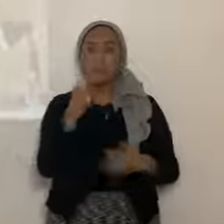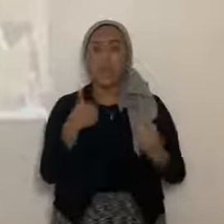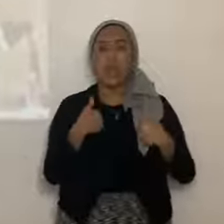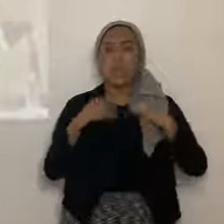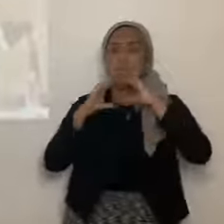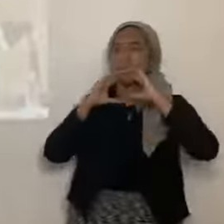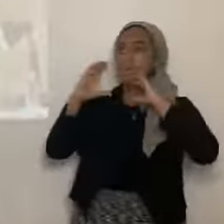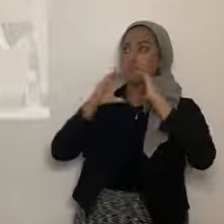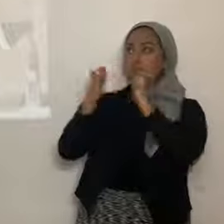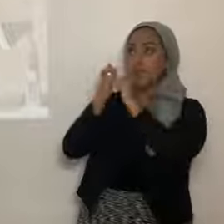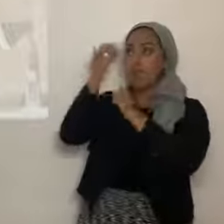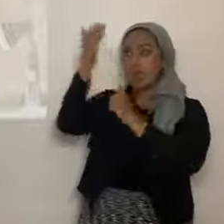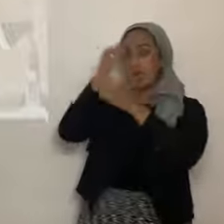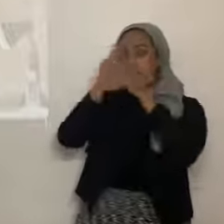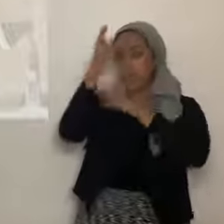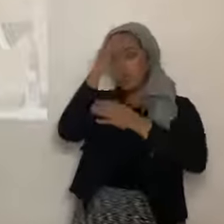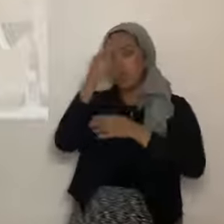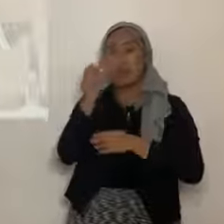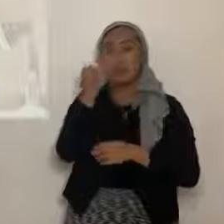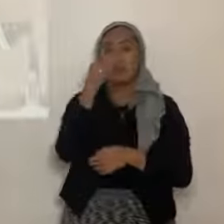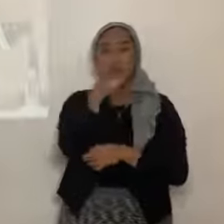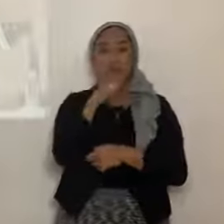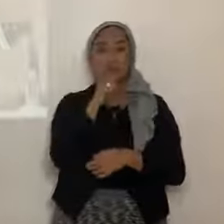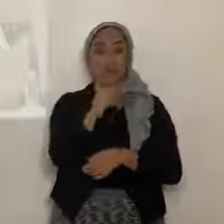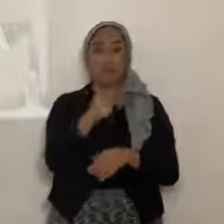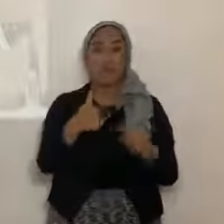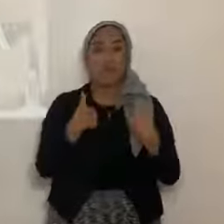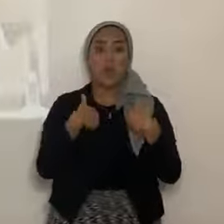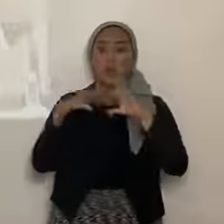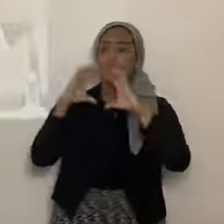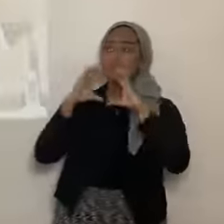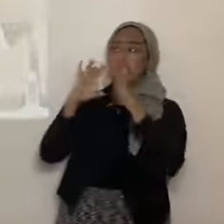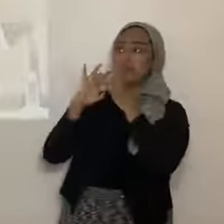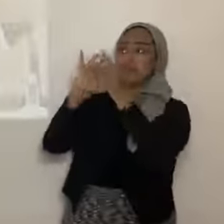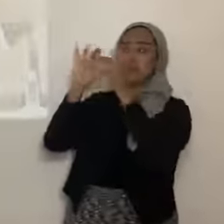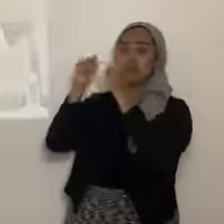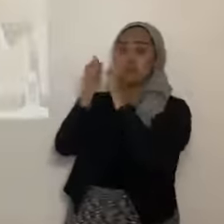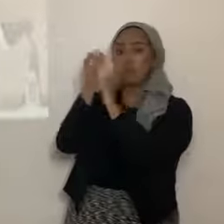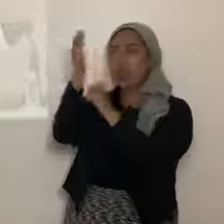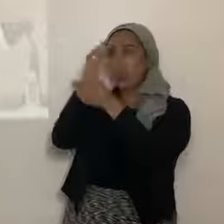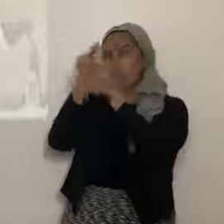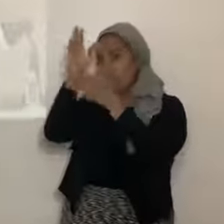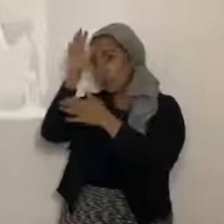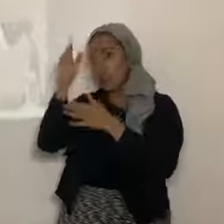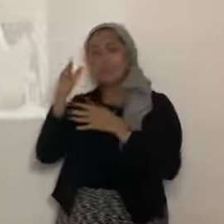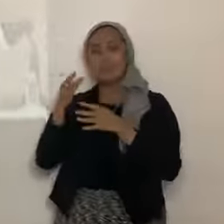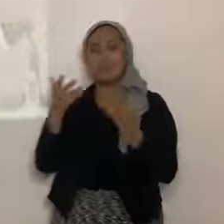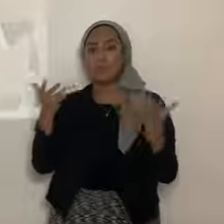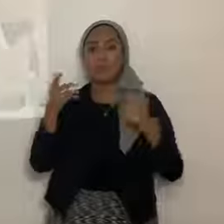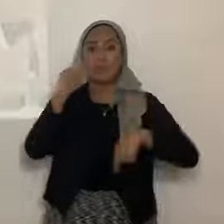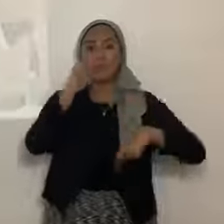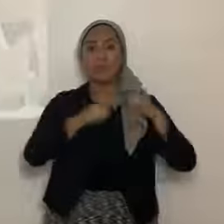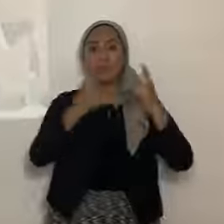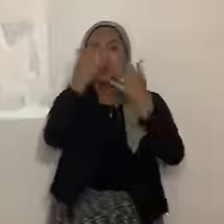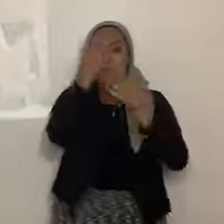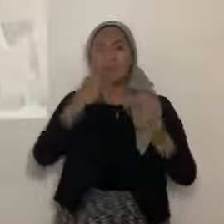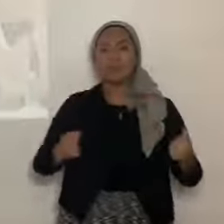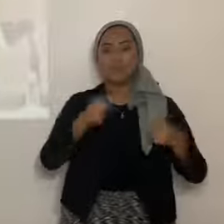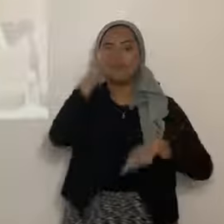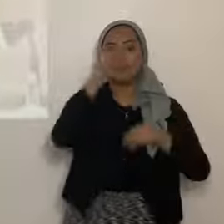Eterno. El no tener comunión con Él, eso obstaculiza todo tipo de sanidad. Vamos, por